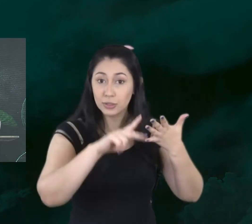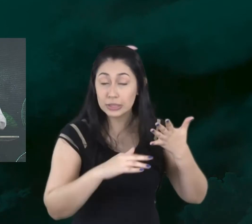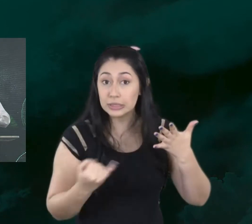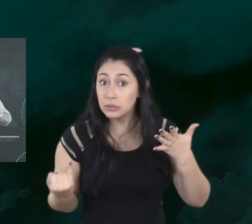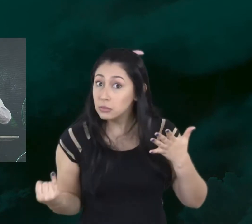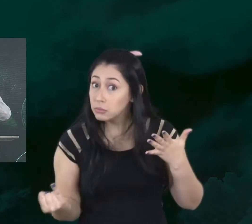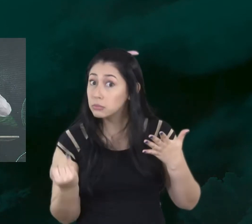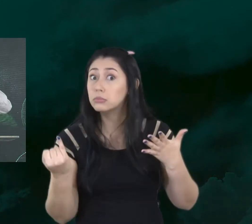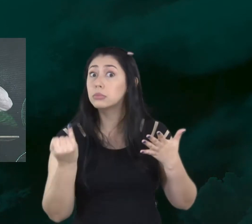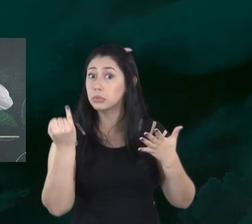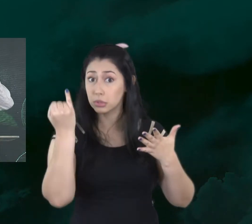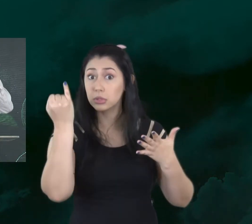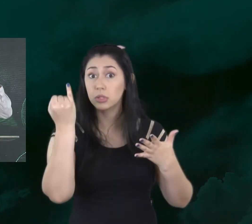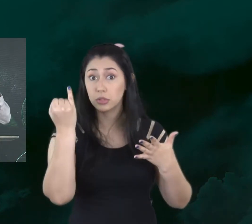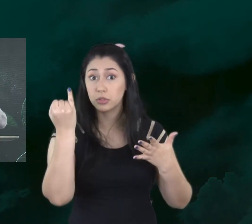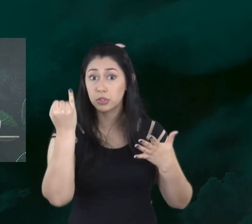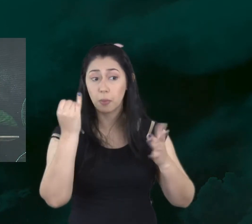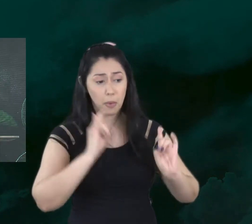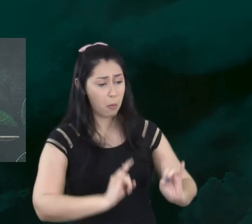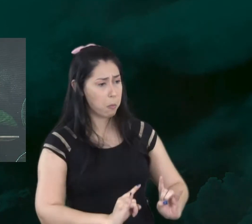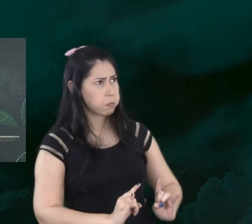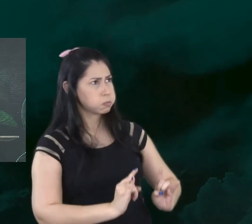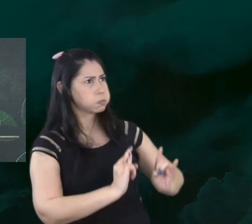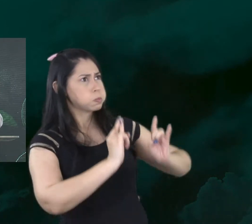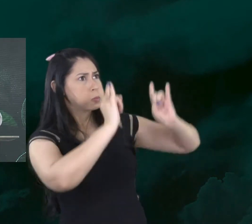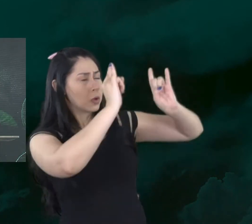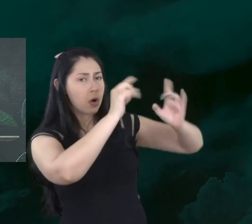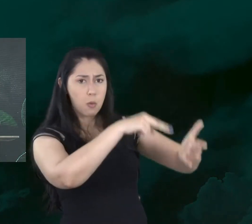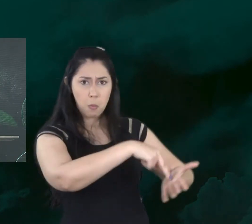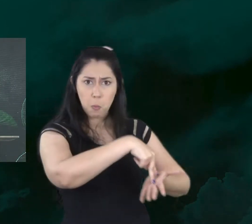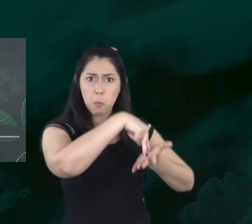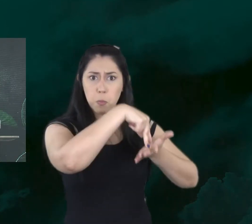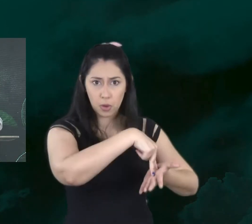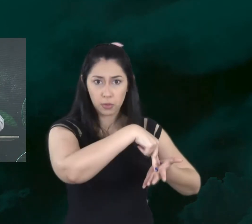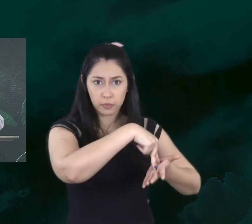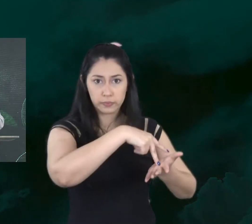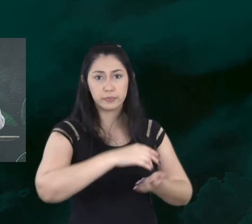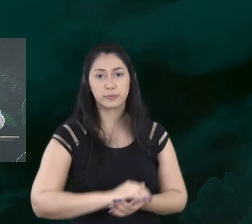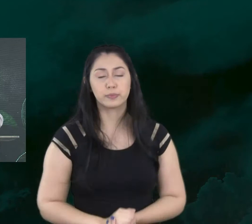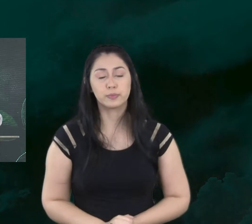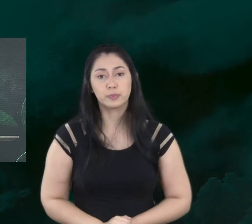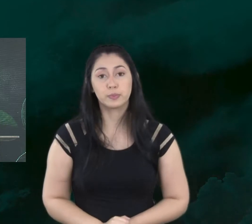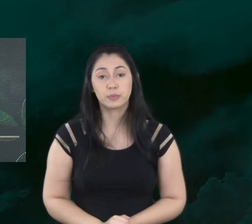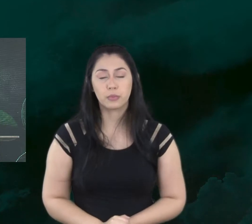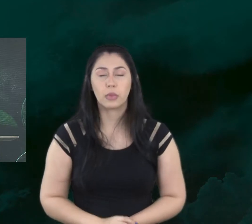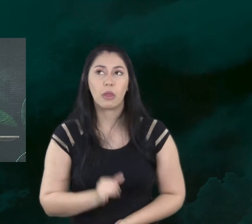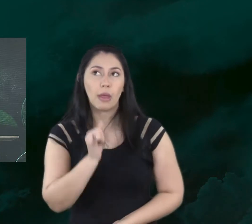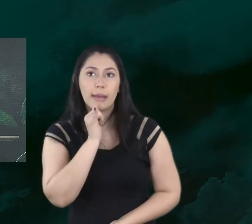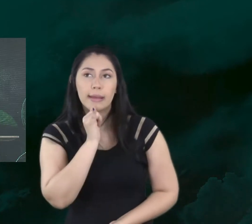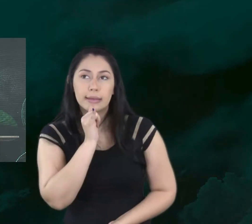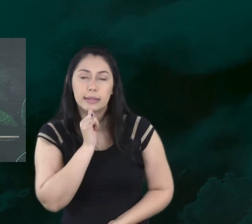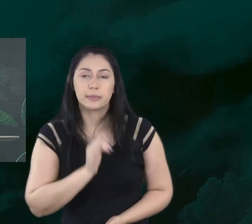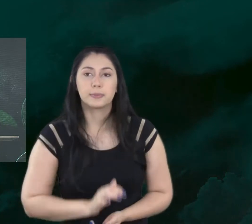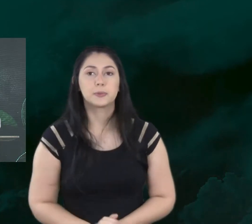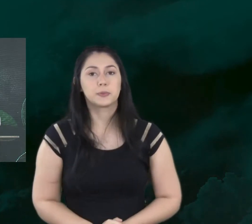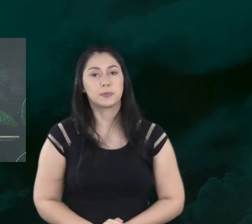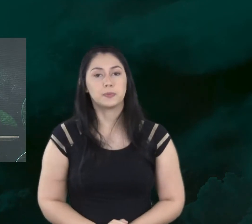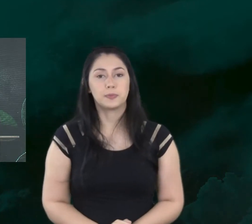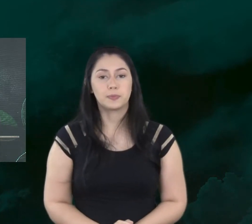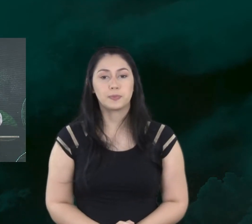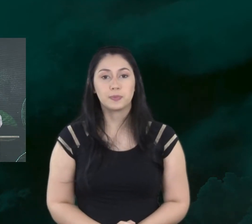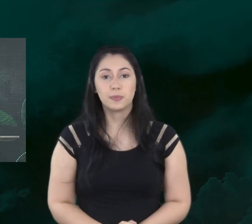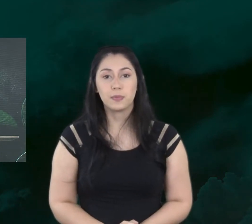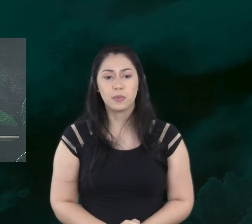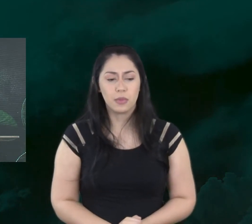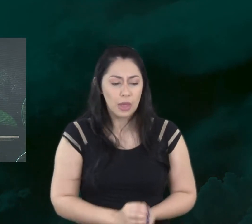né, para um edifício. Né, um edifício. Por exemplo,